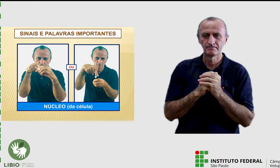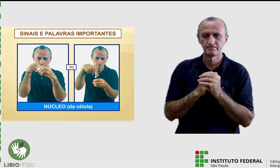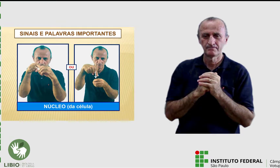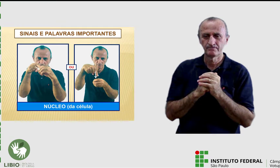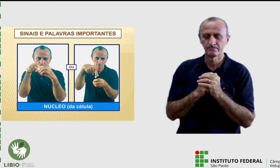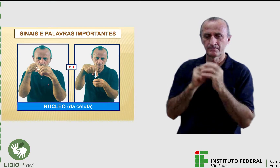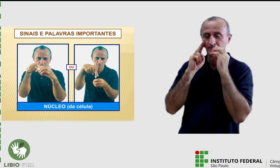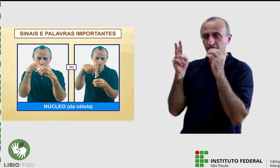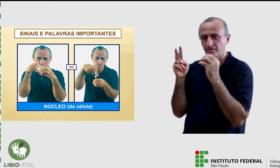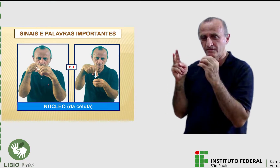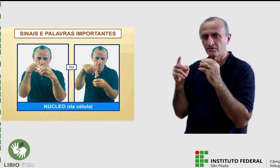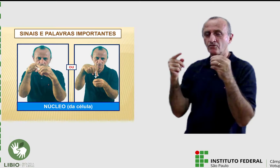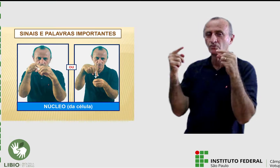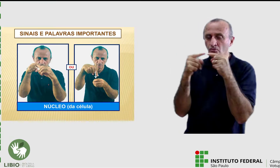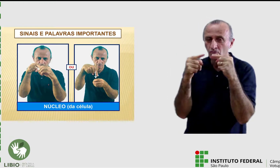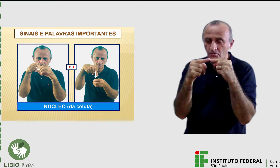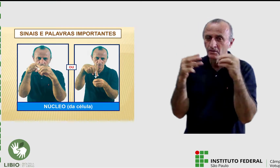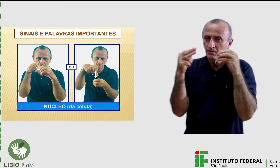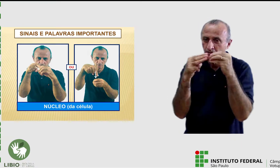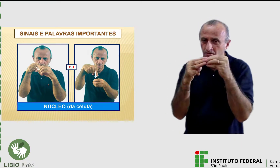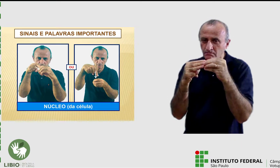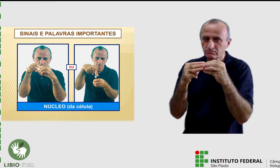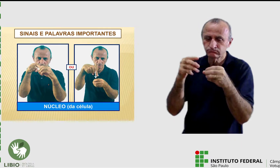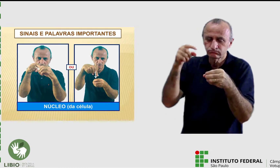Relacionado à célula, ao núcleo, núcleo da célula.